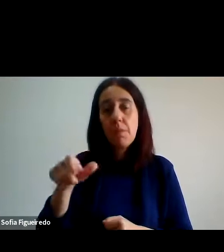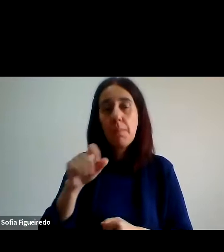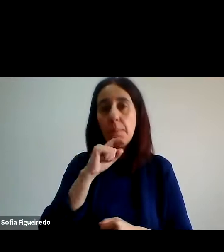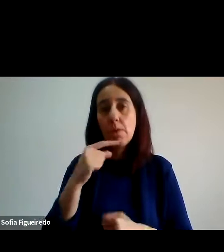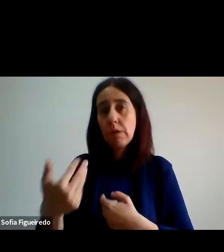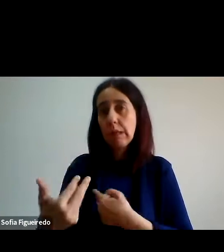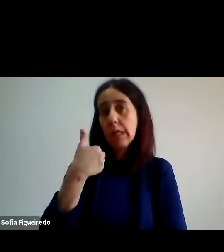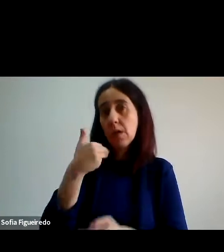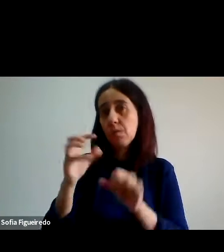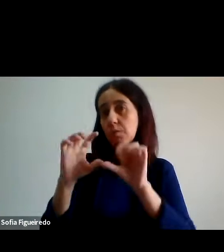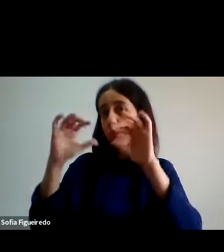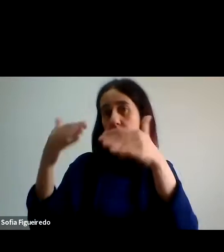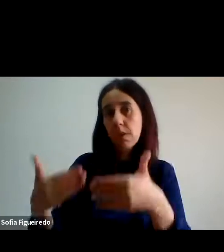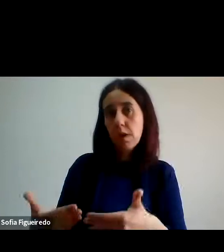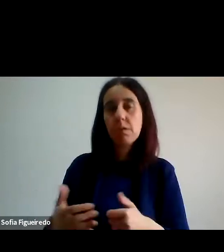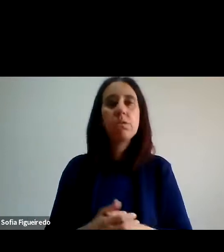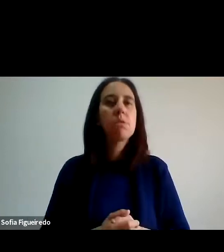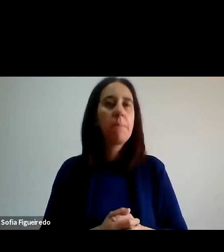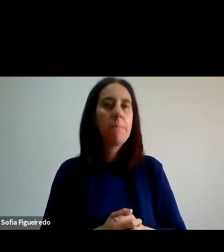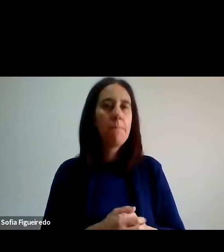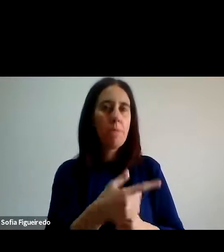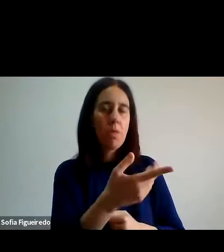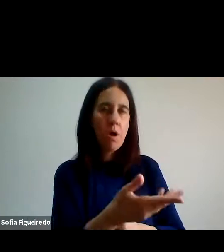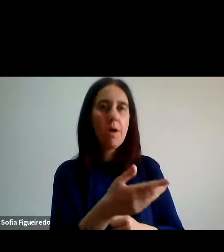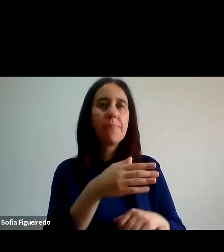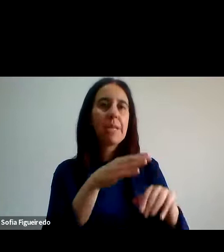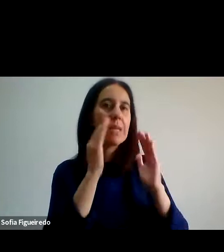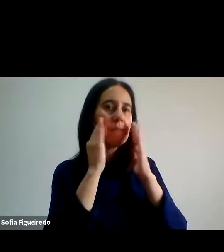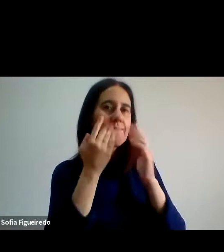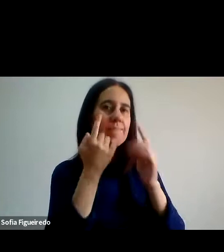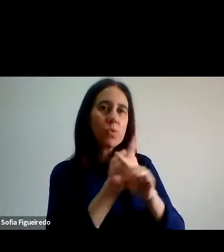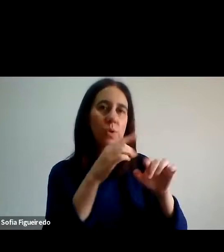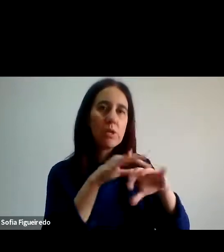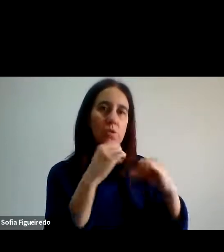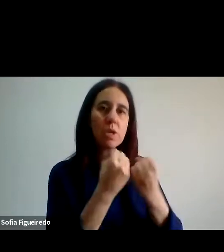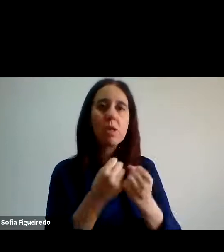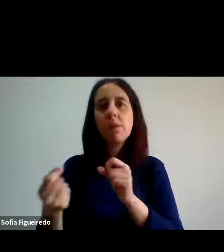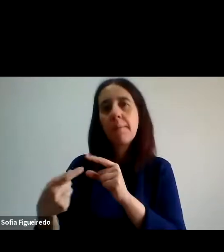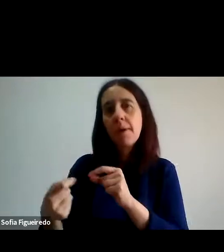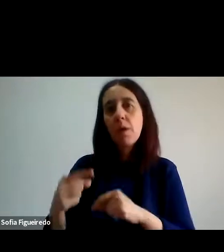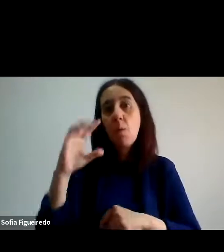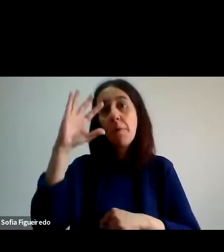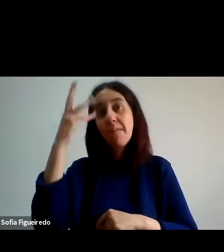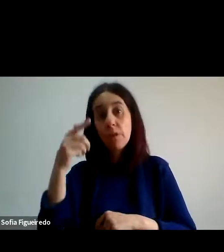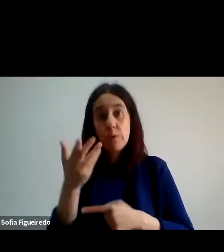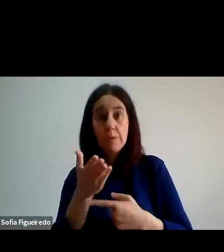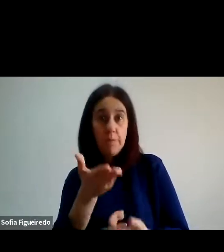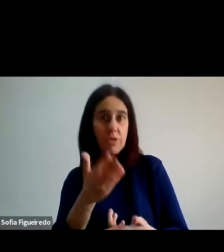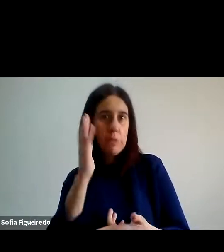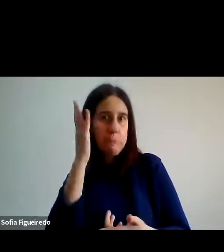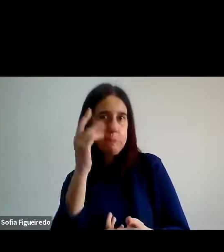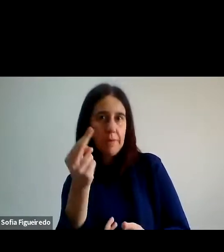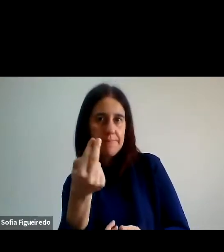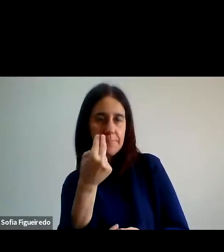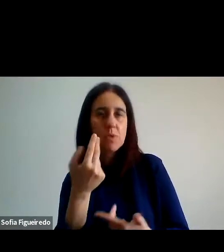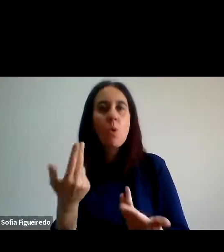diretamente através do site, eles podem chegar pelas redes sociais, eles podem chegar por mail, por eventos como este a que estamos a assistir, podem chegar porque realizaram um